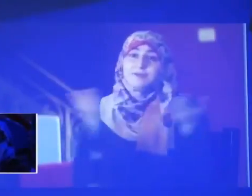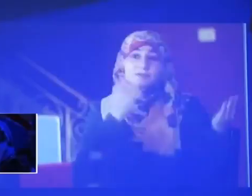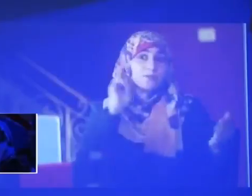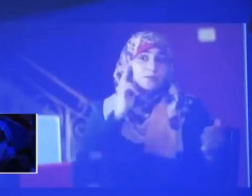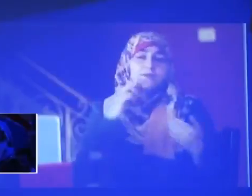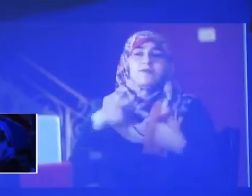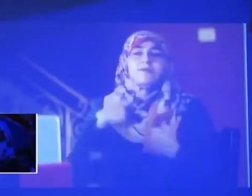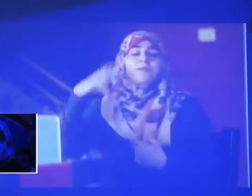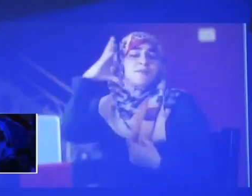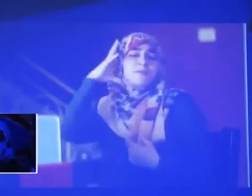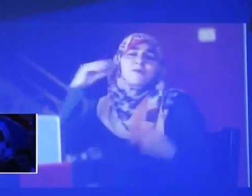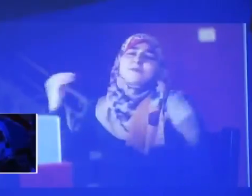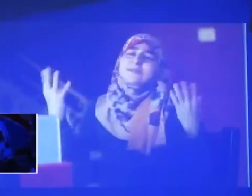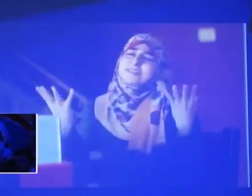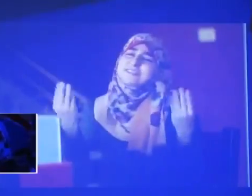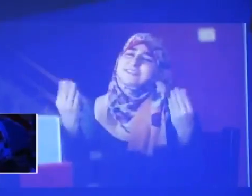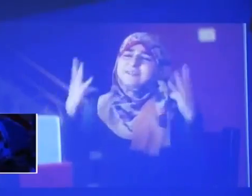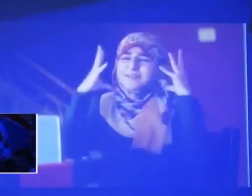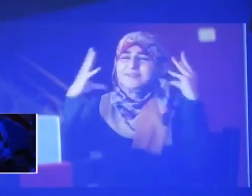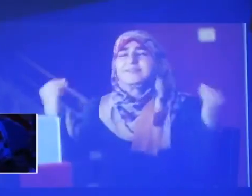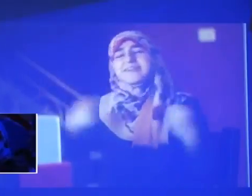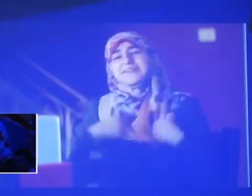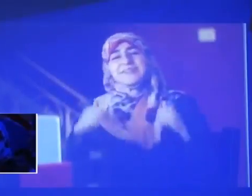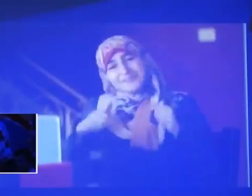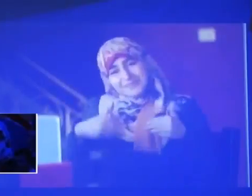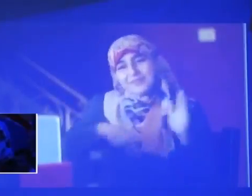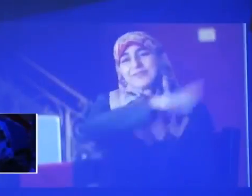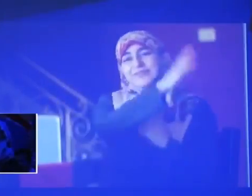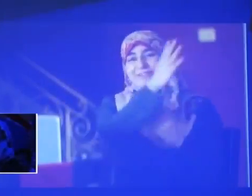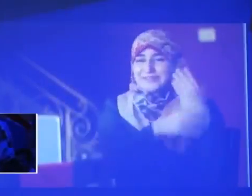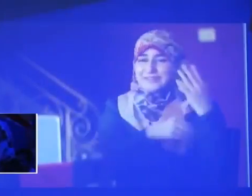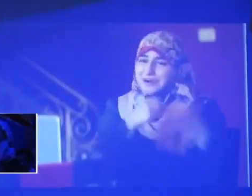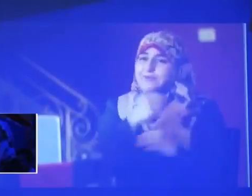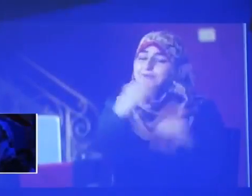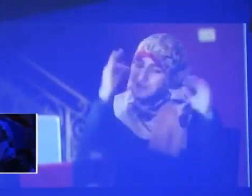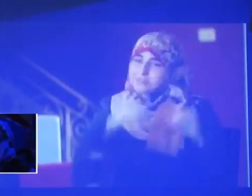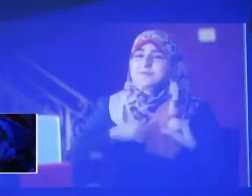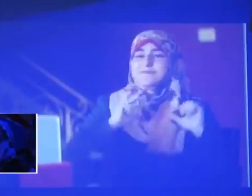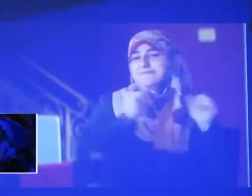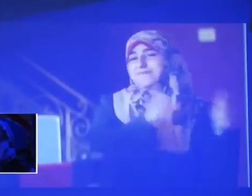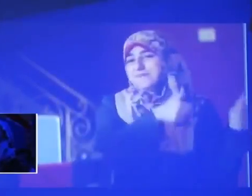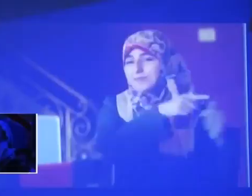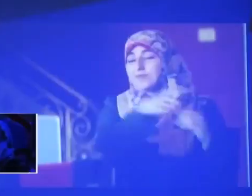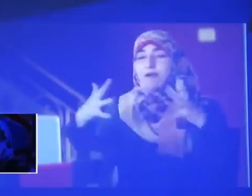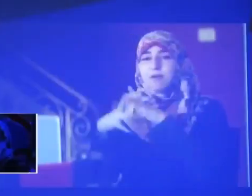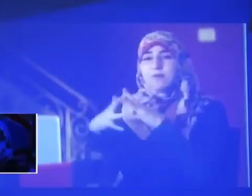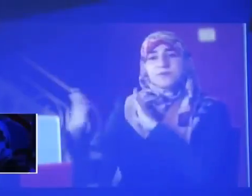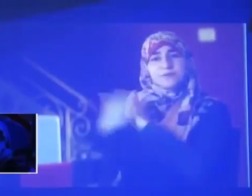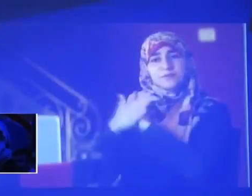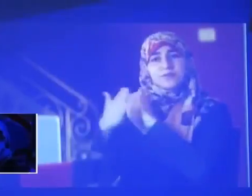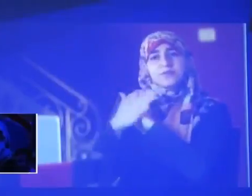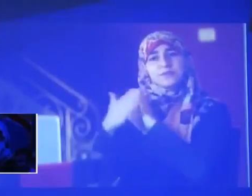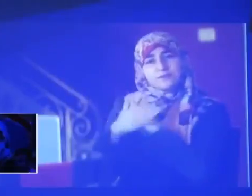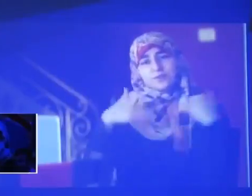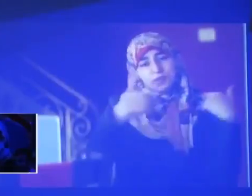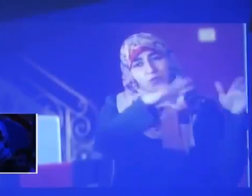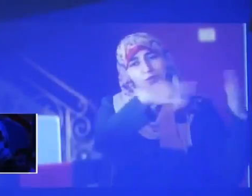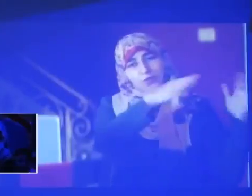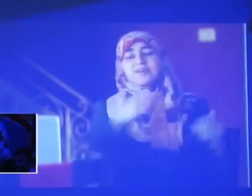الإسلامية فرع لهم، انبسطنا كتير على هذا الشيء وحبينا أنه نستمر، حبينا دعمهم